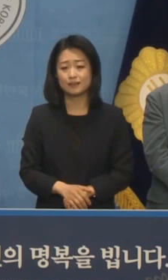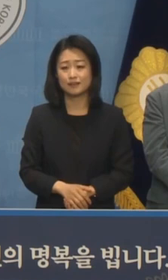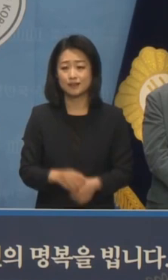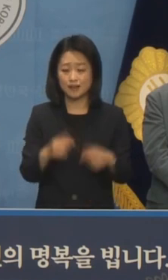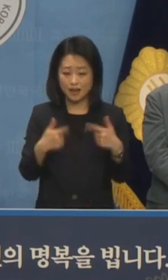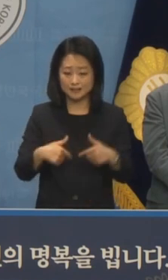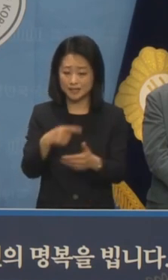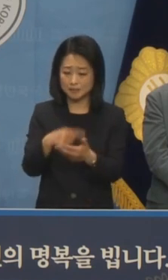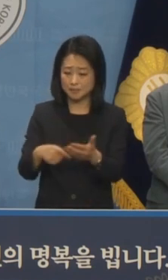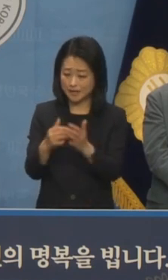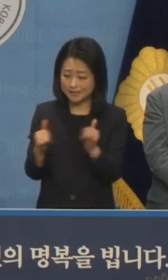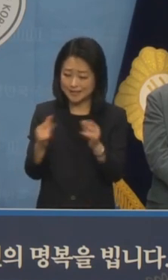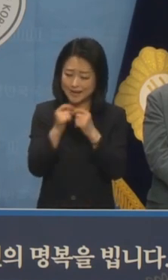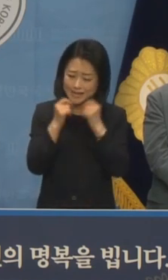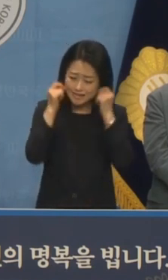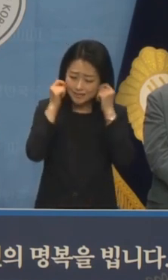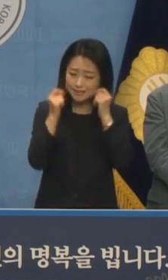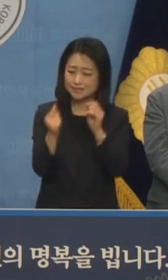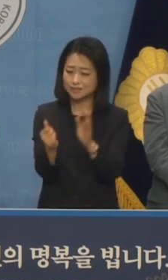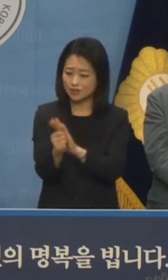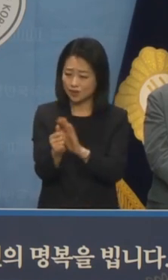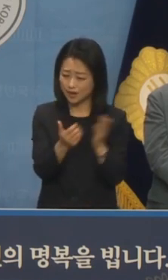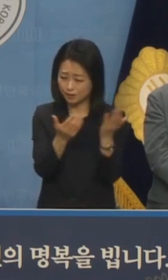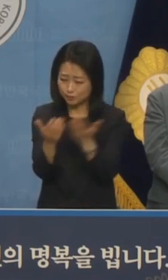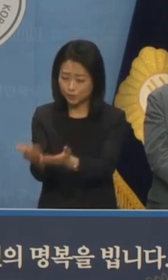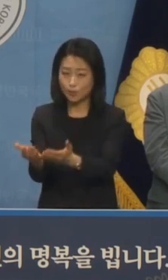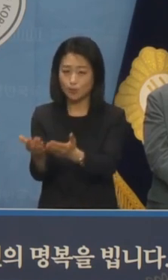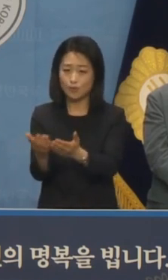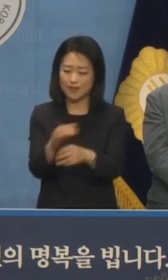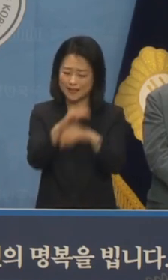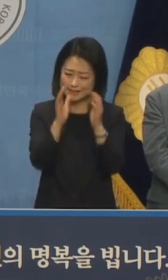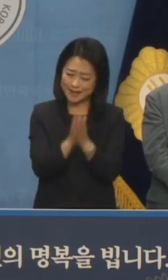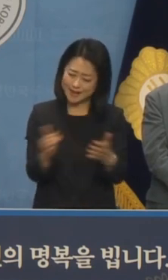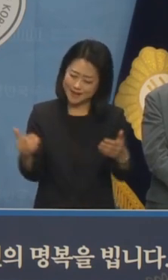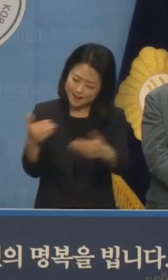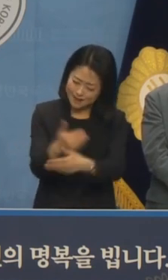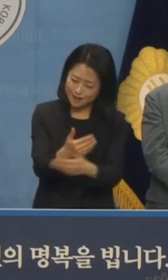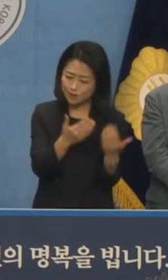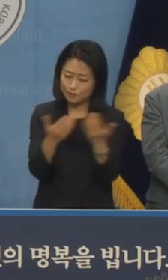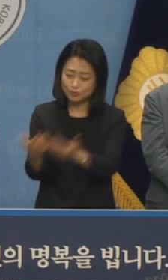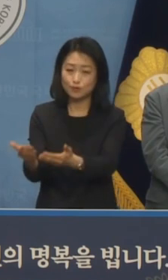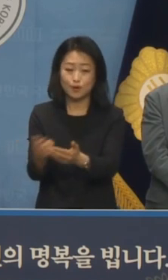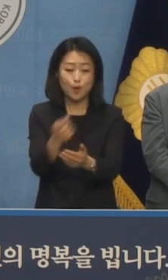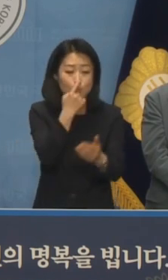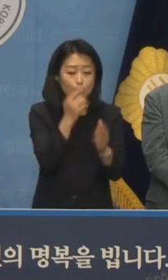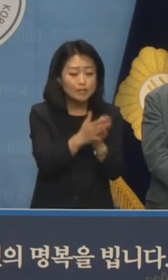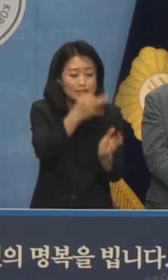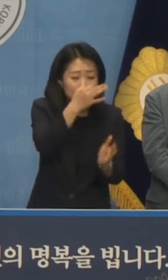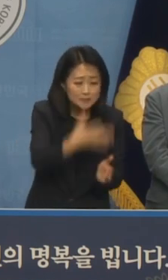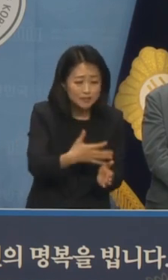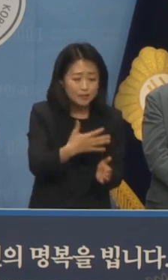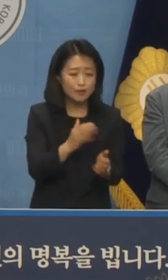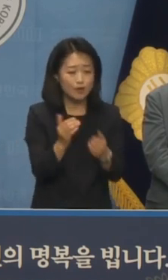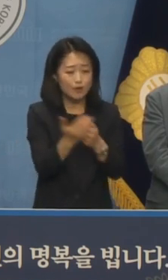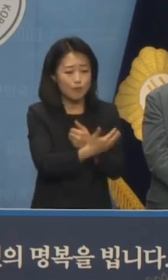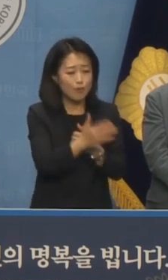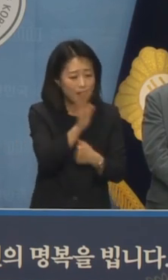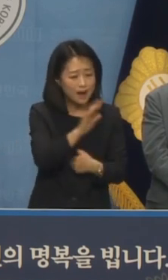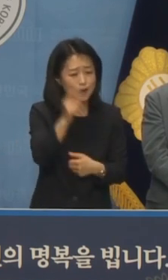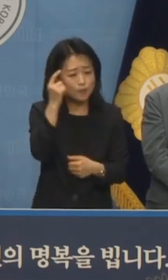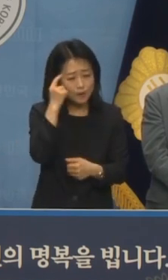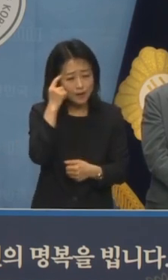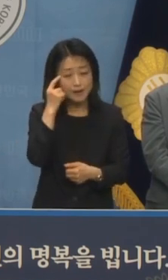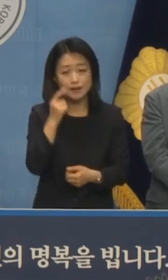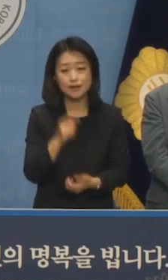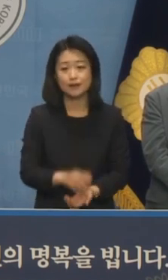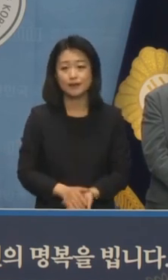늘 피해자들에겐 친절하고 다 챙겨주면서 왜 정작 본인은 챙기지 못한 것입니까?